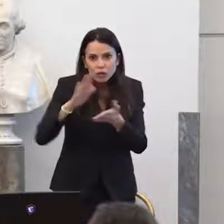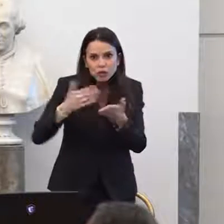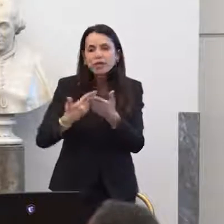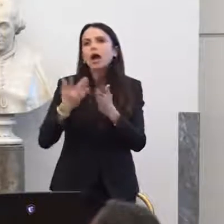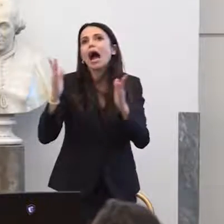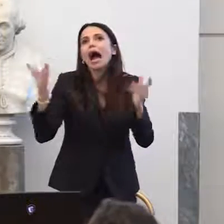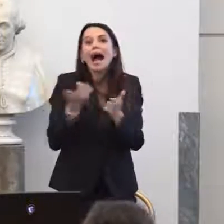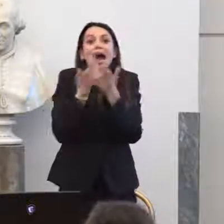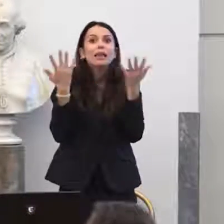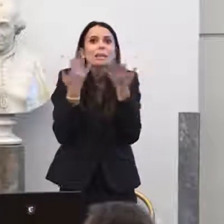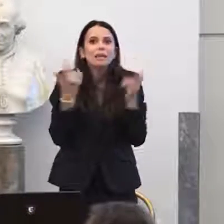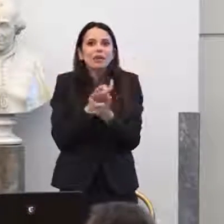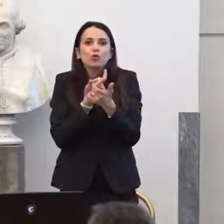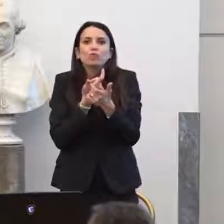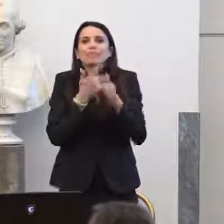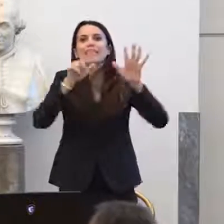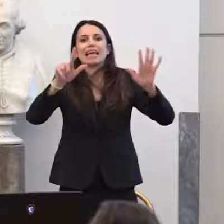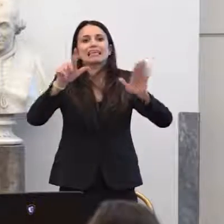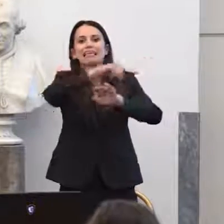necessitano di almeno 7 ore di assistenza.